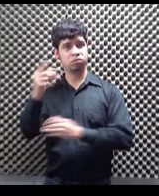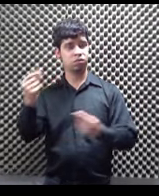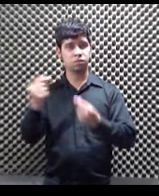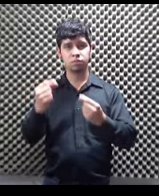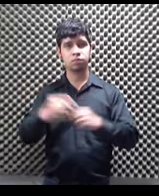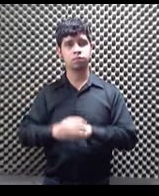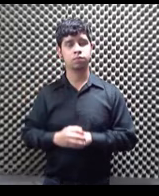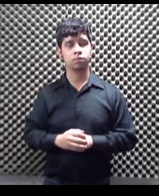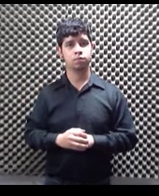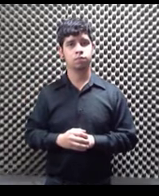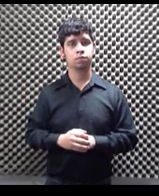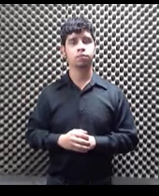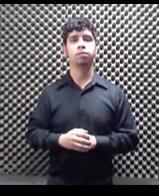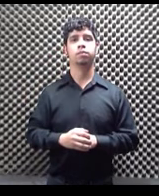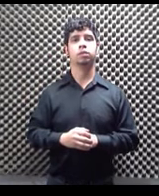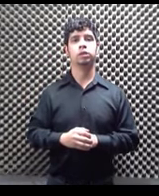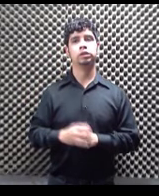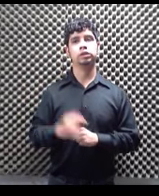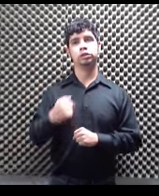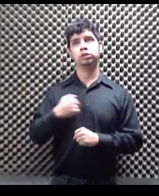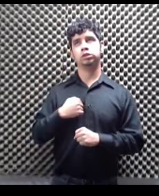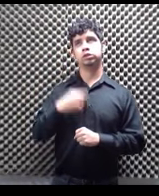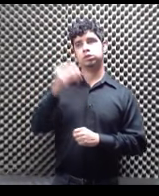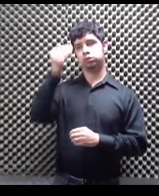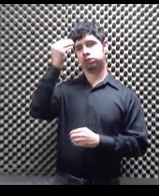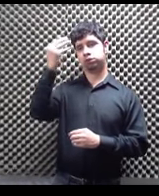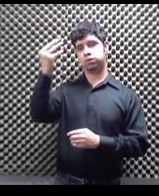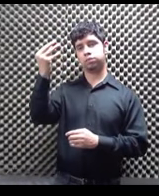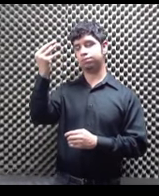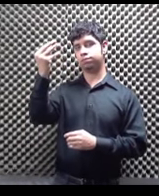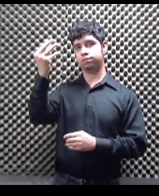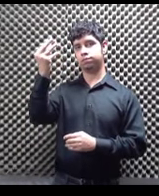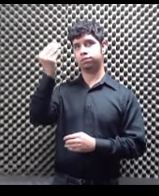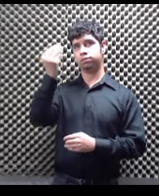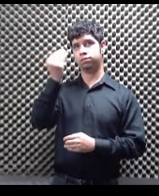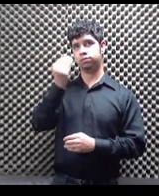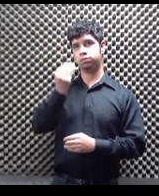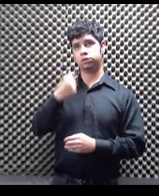Yo no tengo esa información, pero